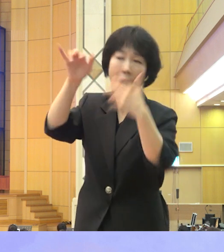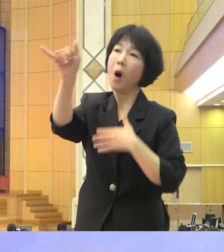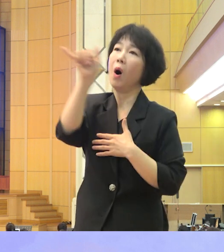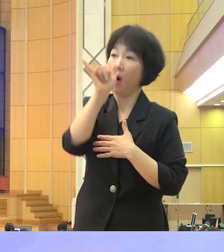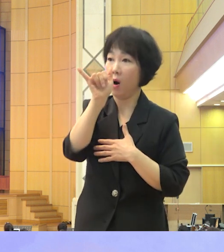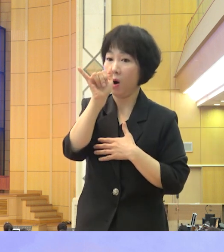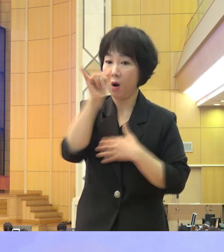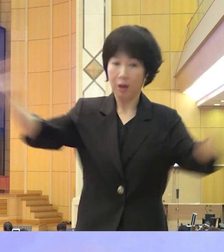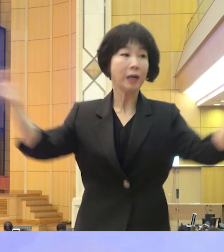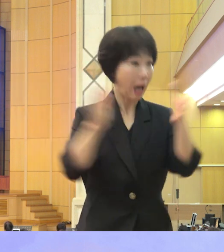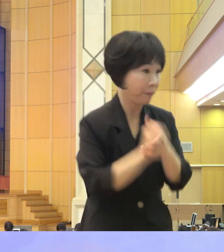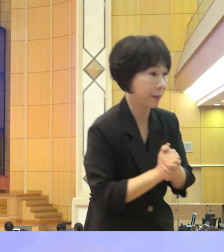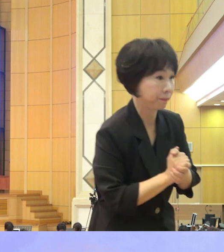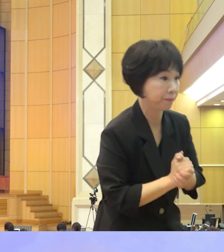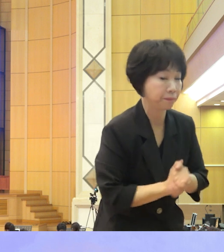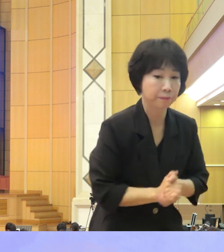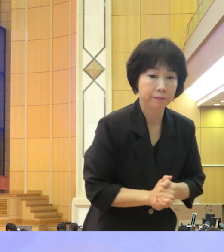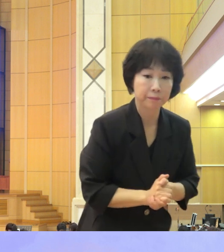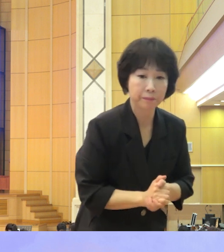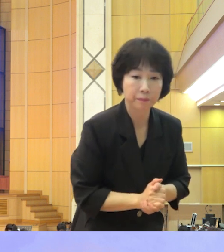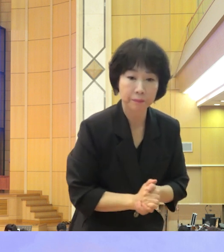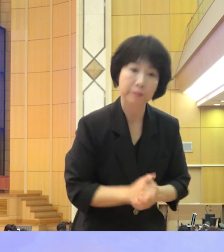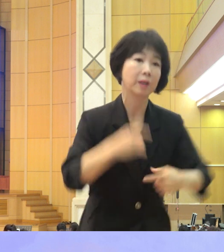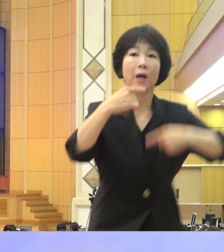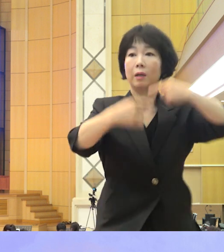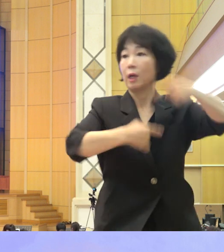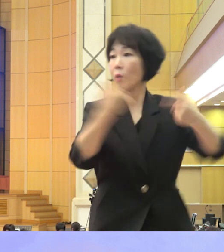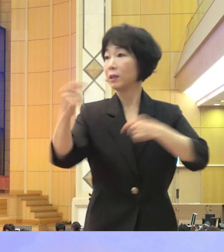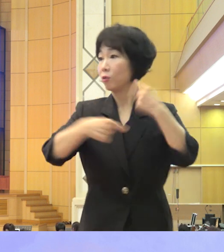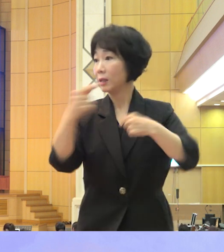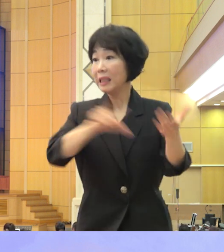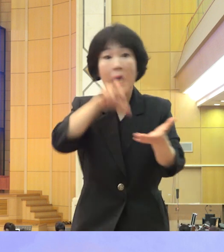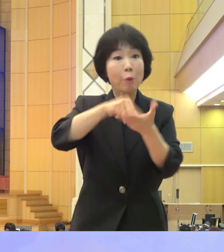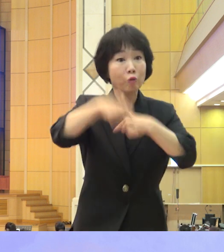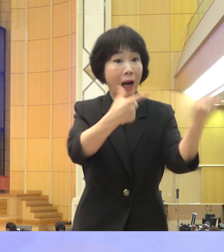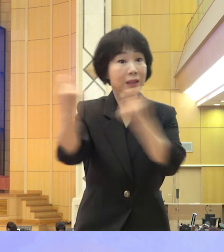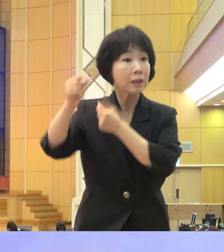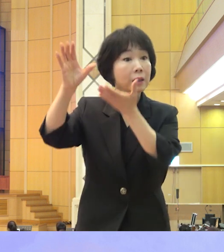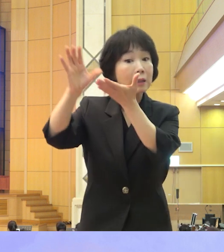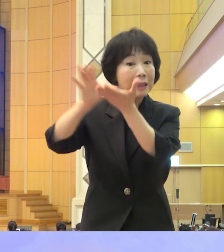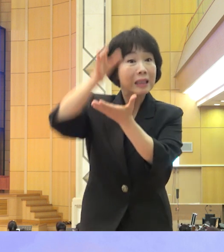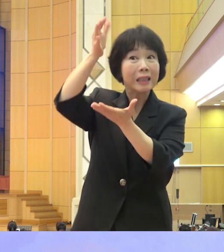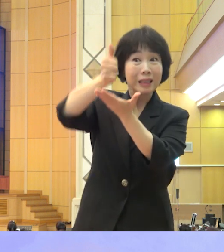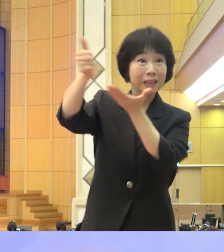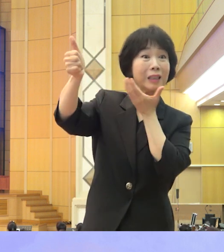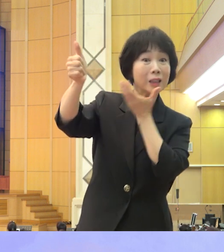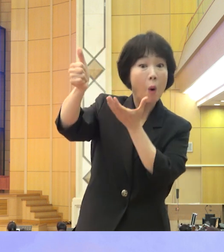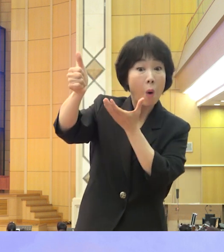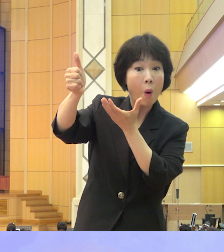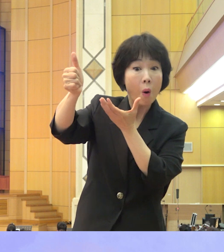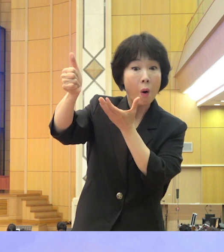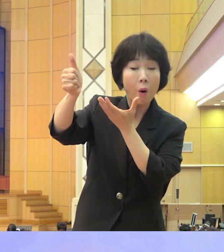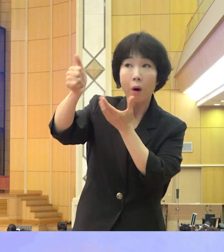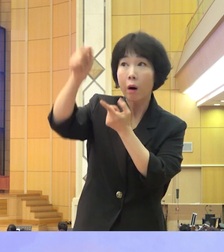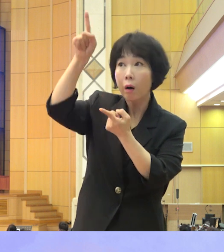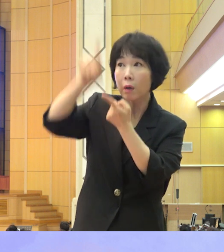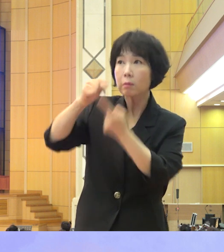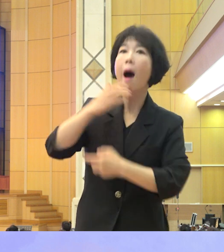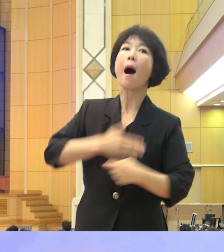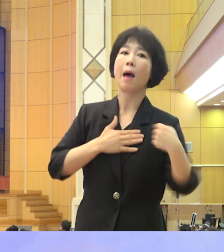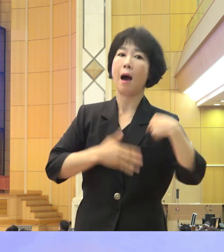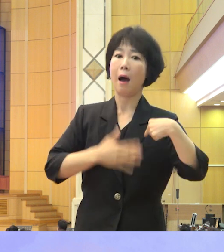되니. 아멘. 제목을 따라하겠습니다. 그리스도를 아는